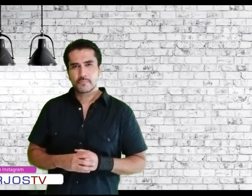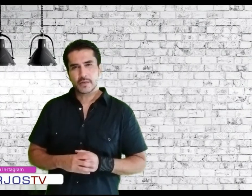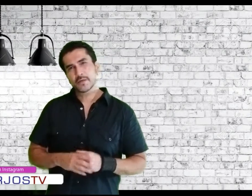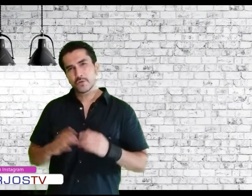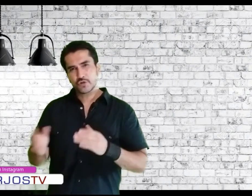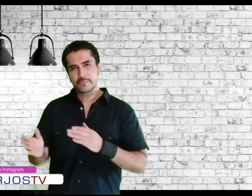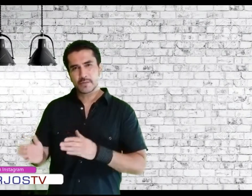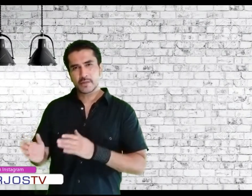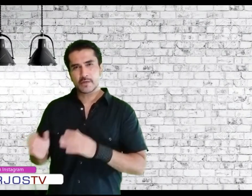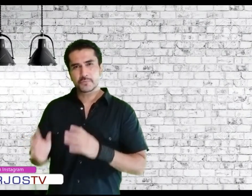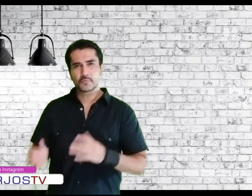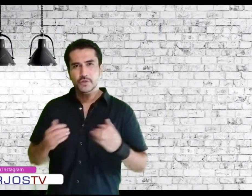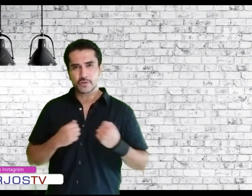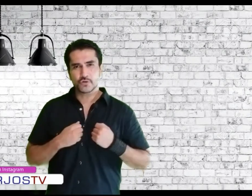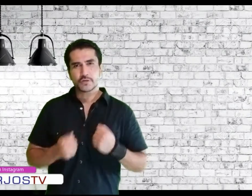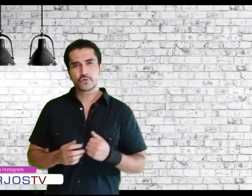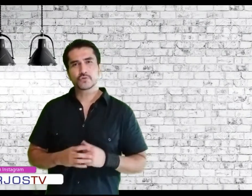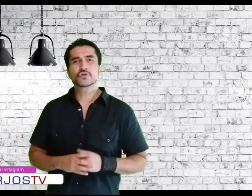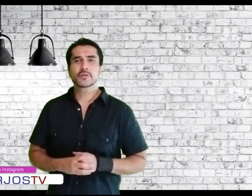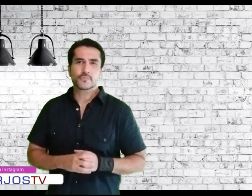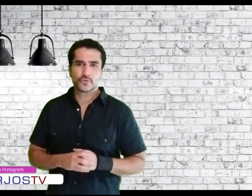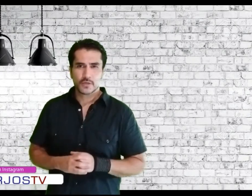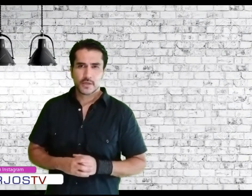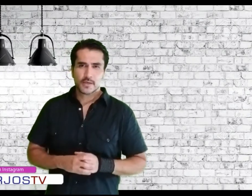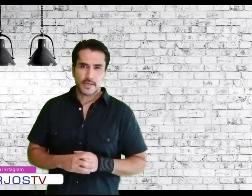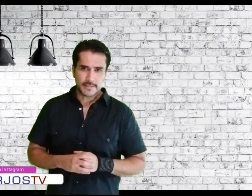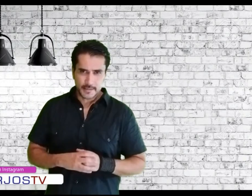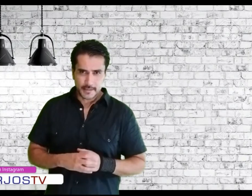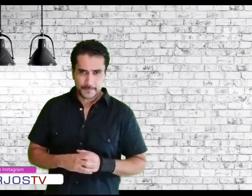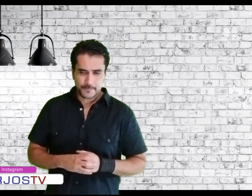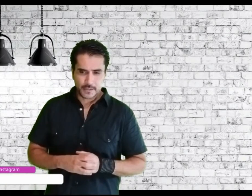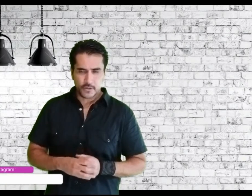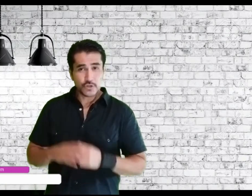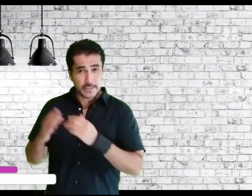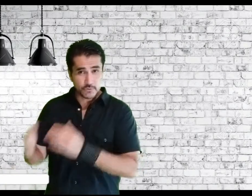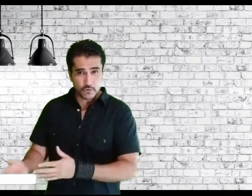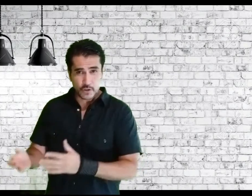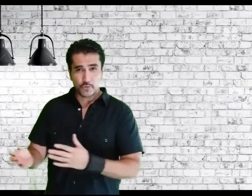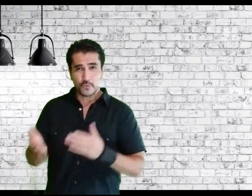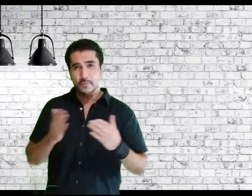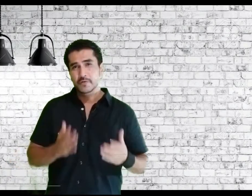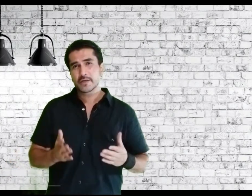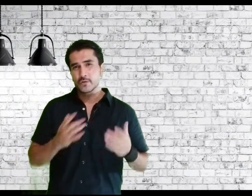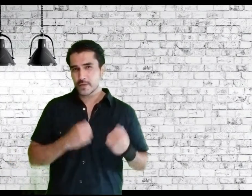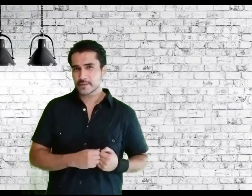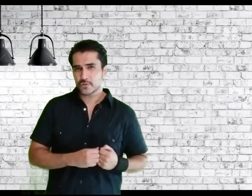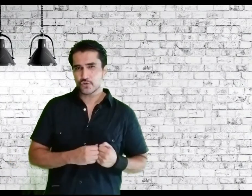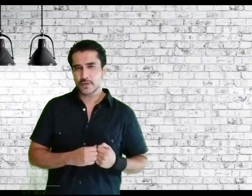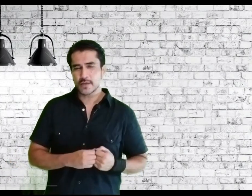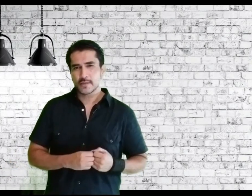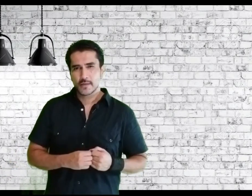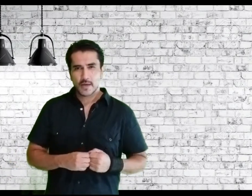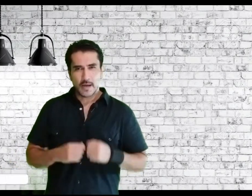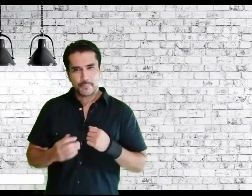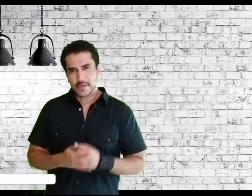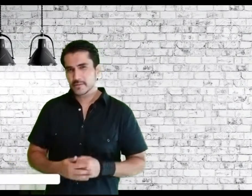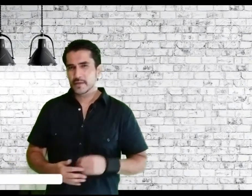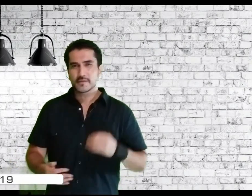para que ellos también tengan los mismos derechos que nosotros tenemos. Así que ellos hacen su esfuerzo por vivir en nuestra sociedad, aprenden,